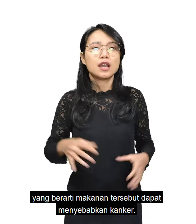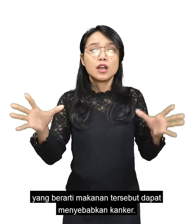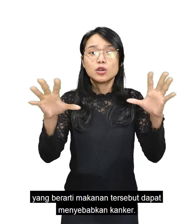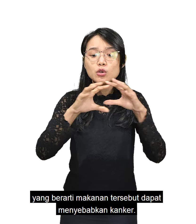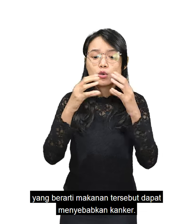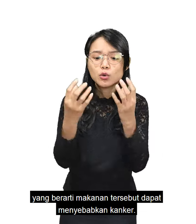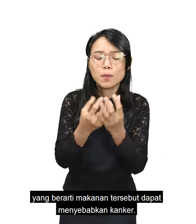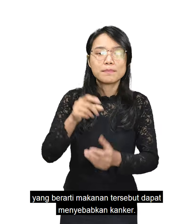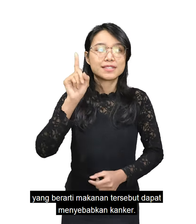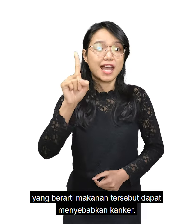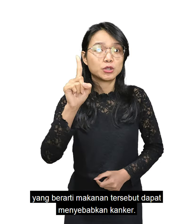menyebabkan